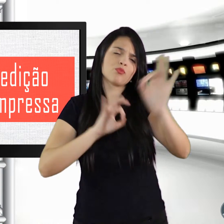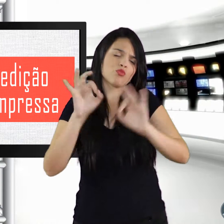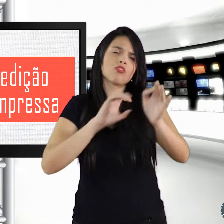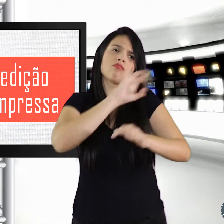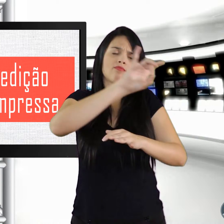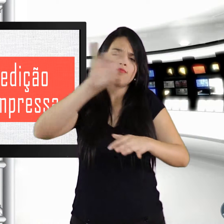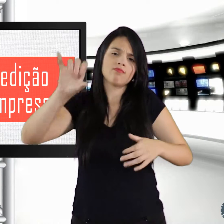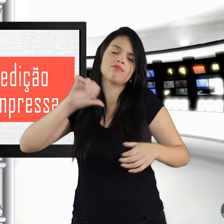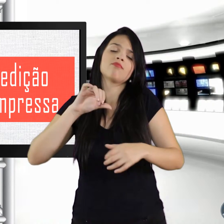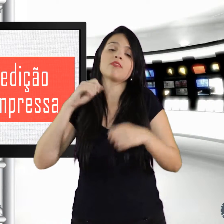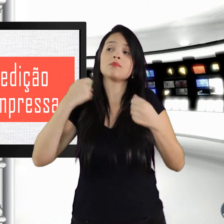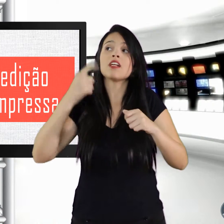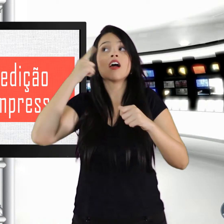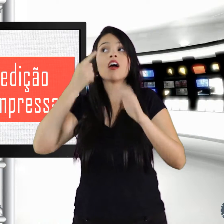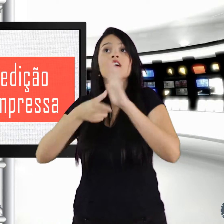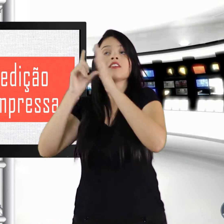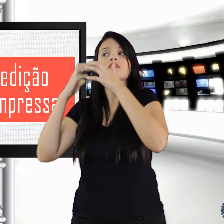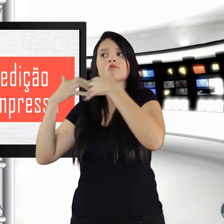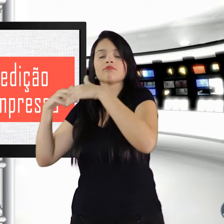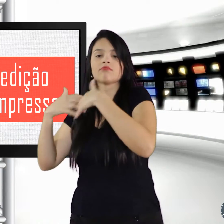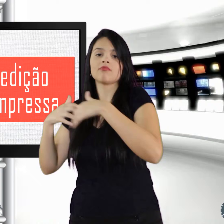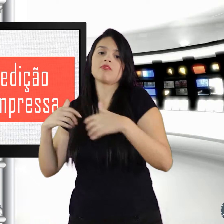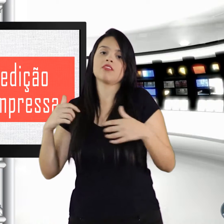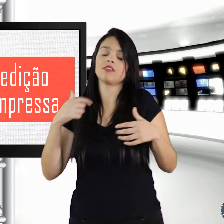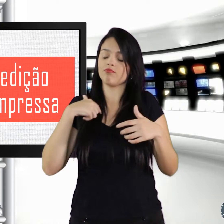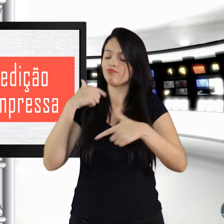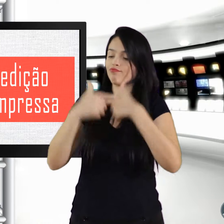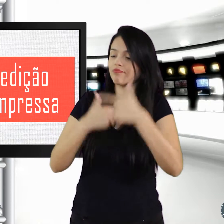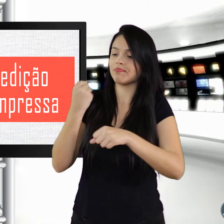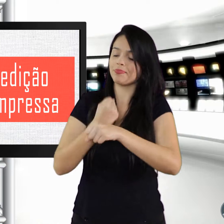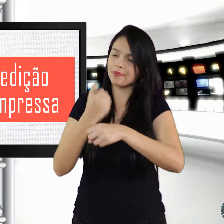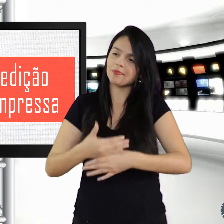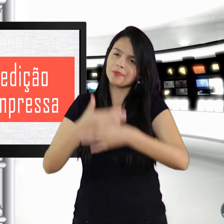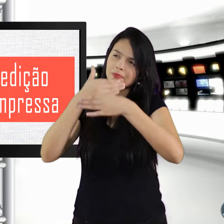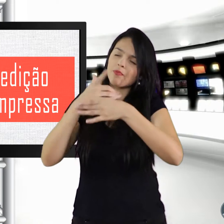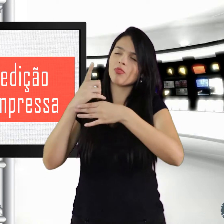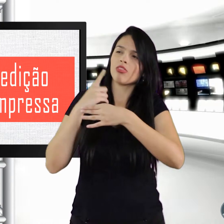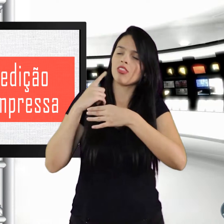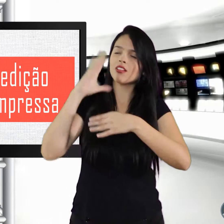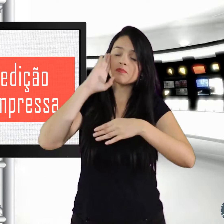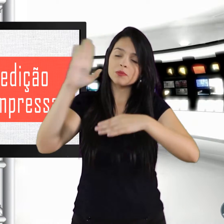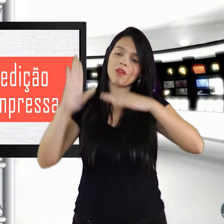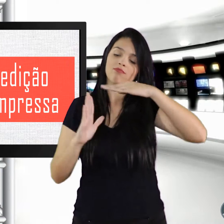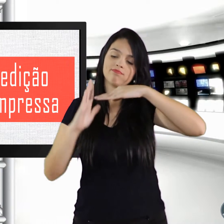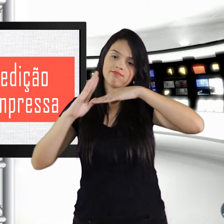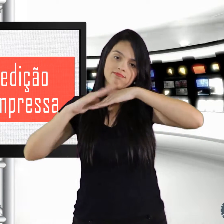ser pensadas antes. Tenho trabalhado em obras nas quais as rotas para todos são as rampas. Elas deixam de